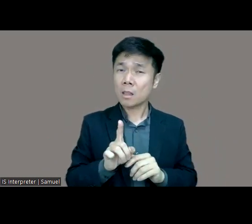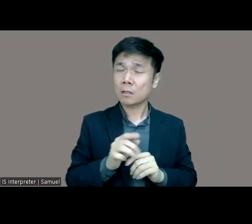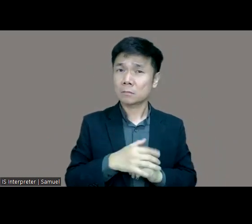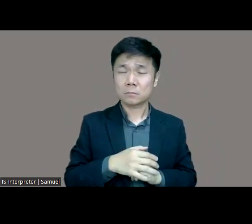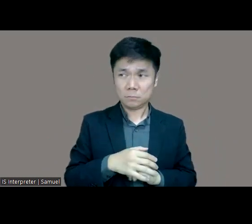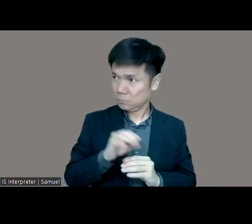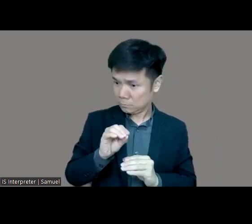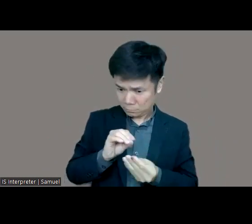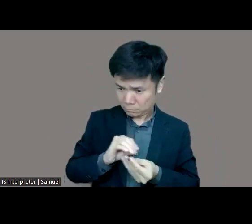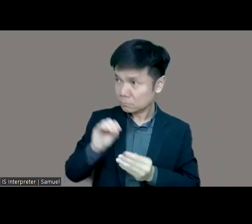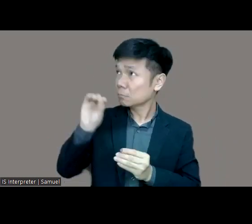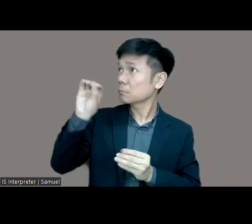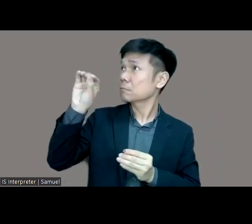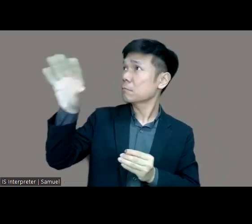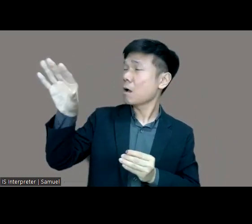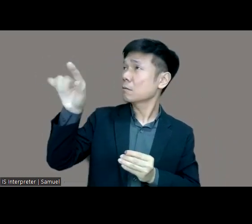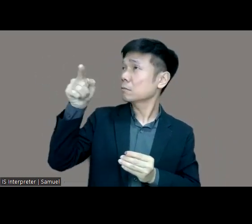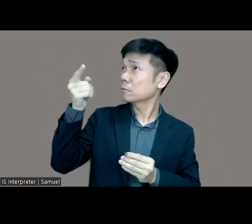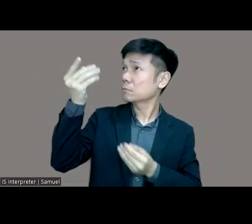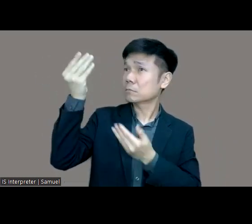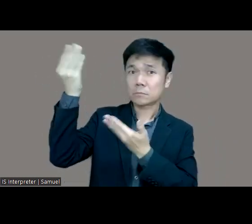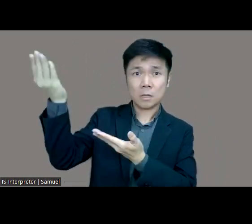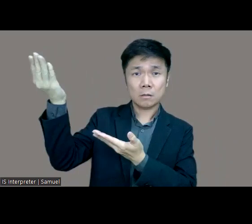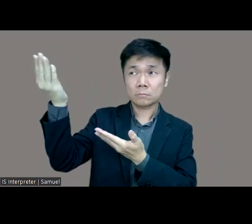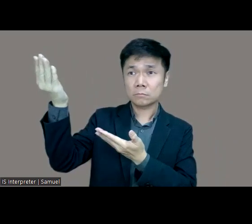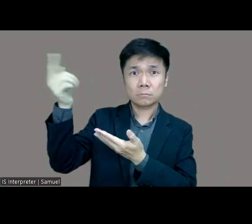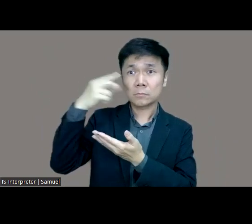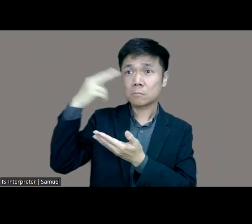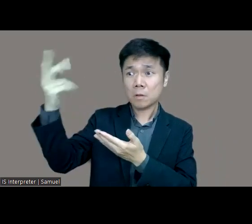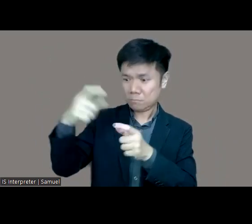l'ai fait en effet, mais ils ne peuvent toujours pas voir